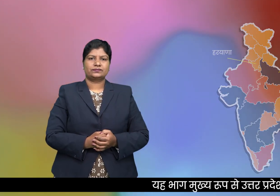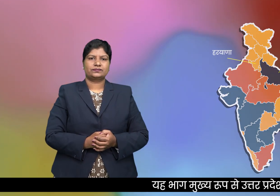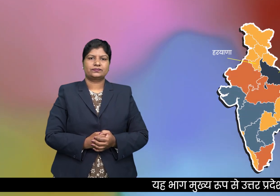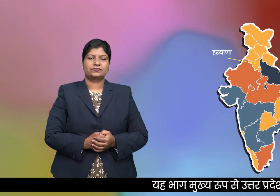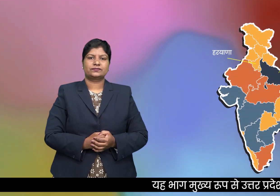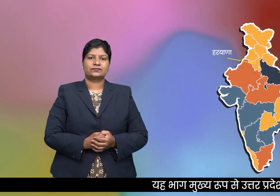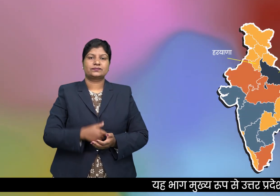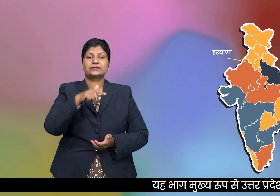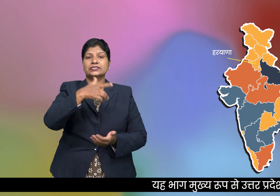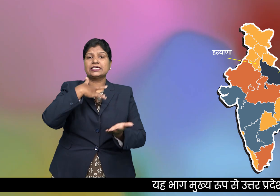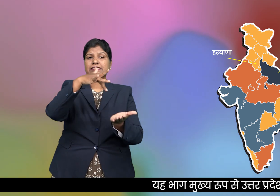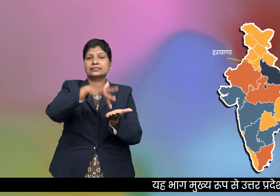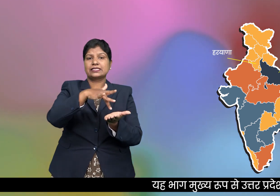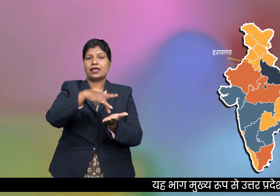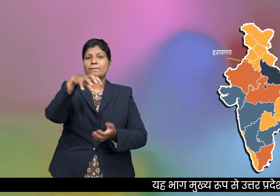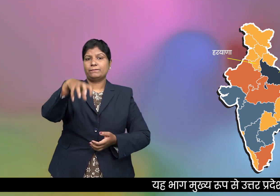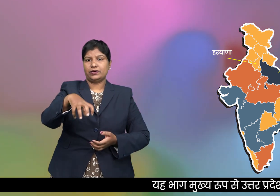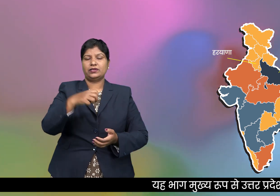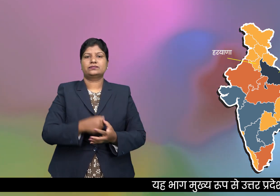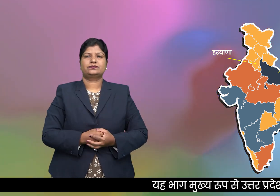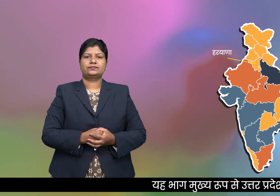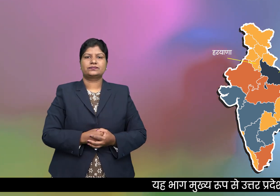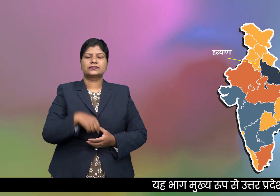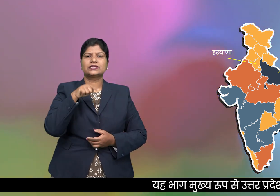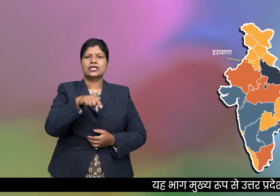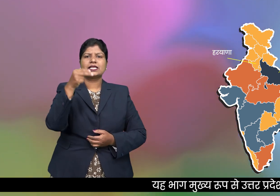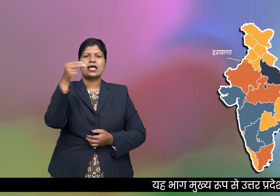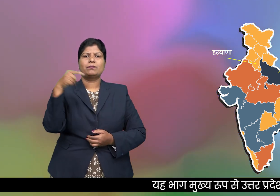यह भाग मुख्य रूप से उत्तर प्रदेश,